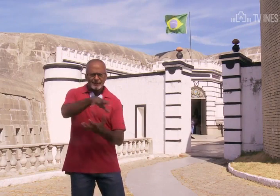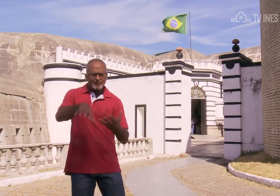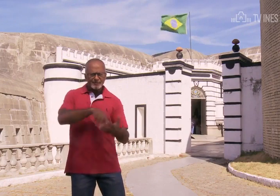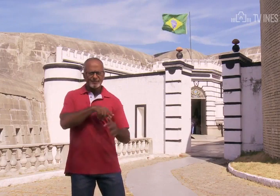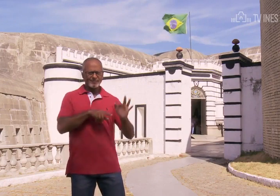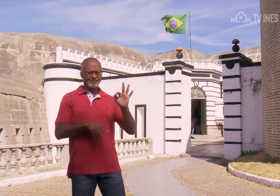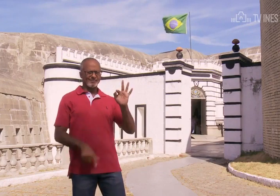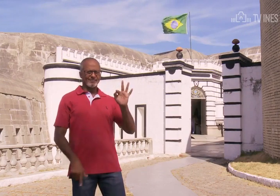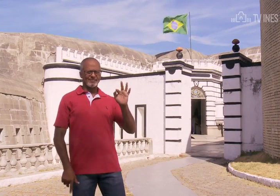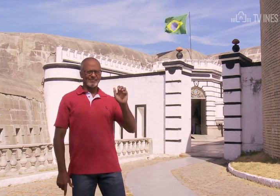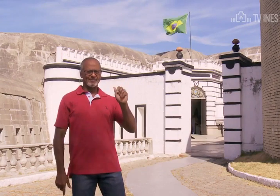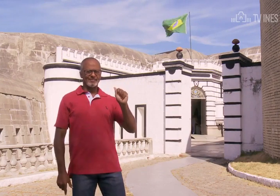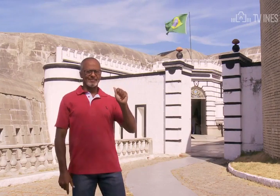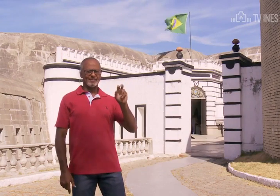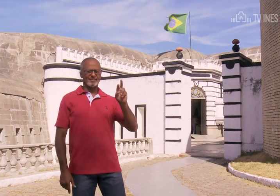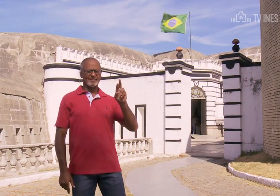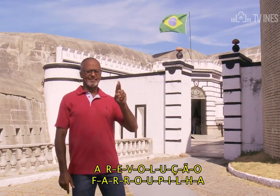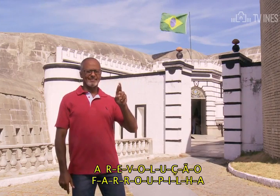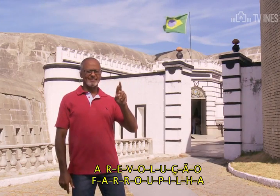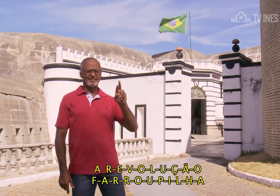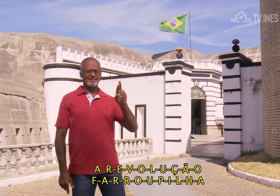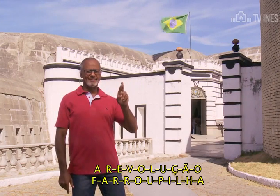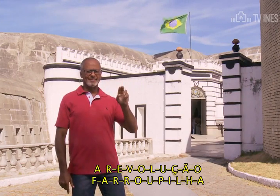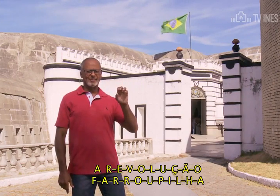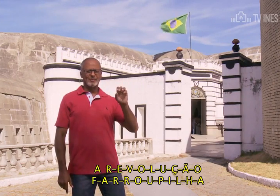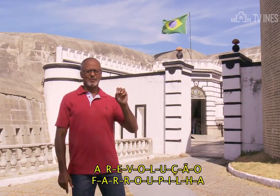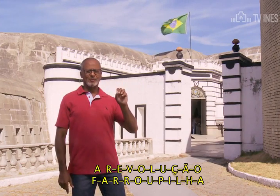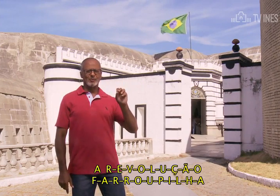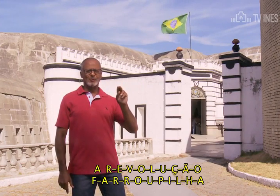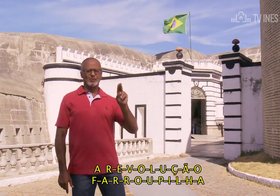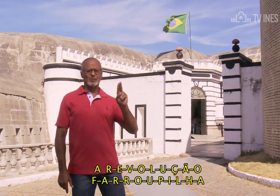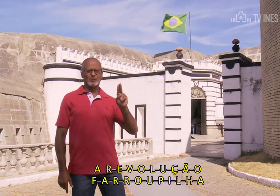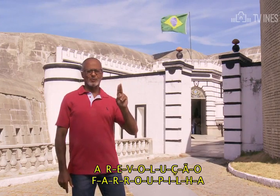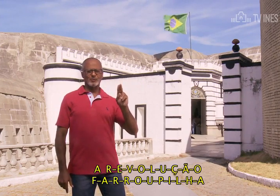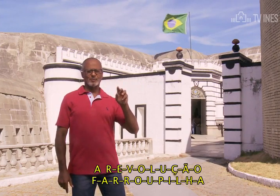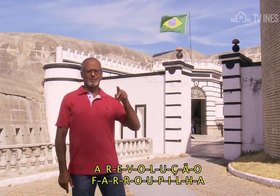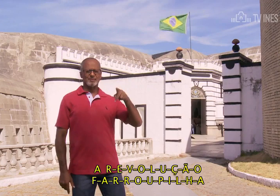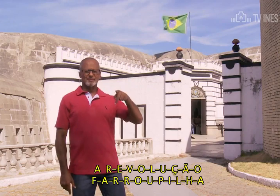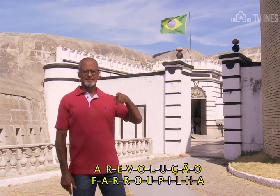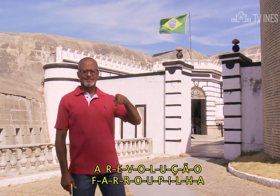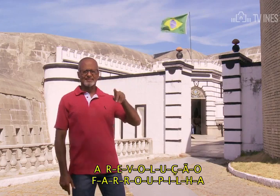A Revolução Farroupilha